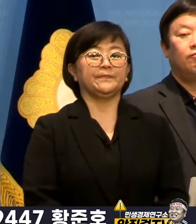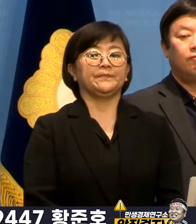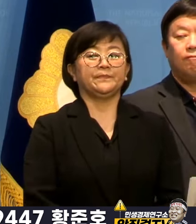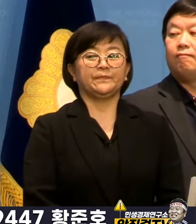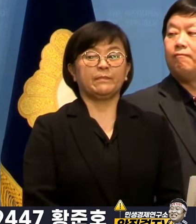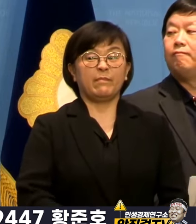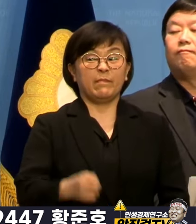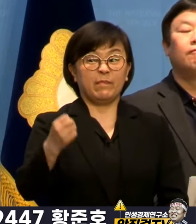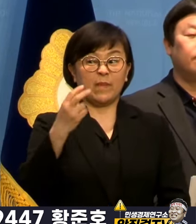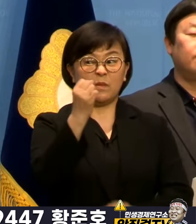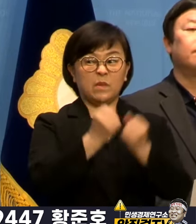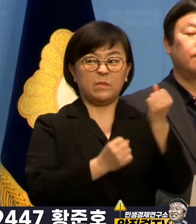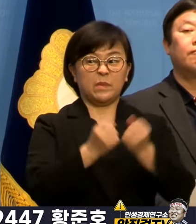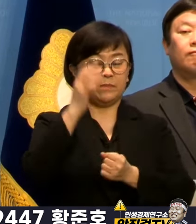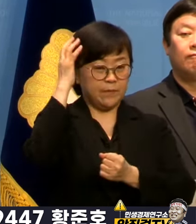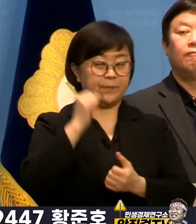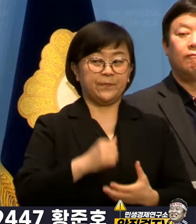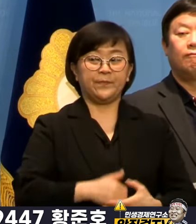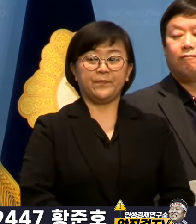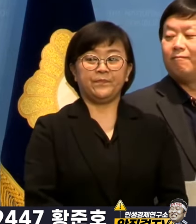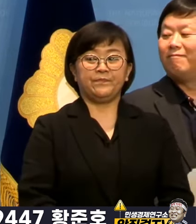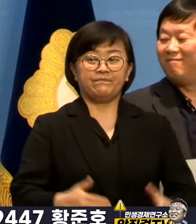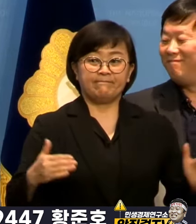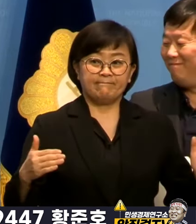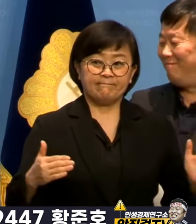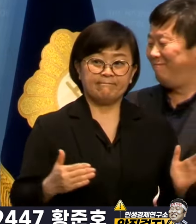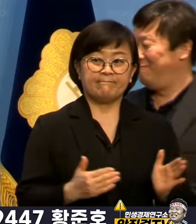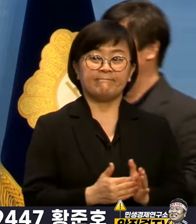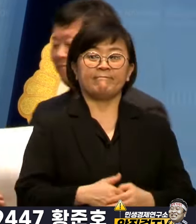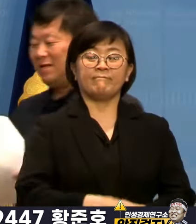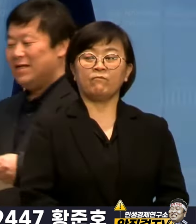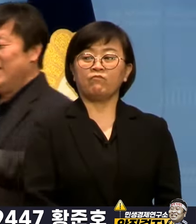것임을 다시 한번 명심하십시오. 이상입니다.